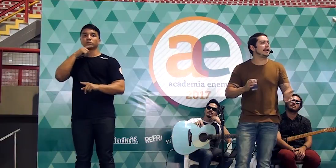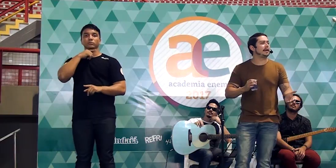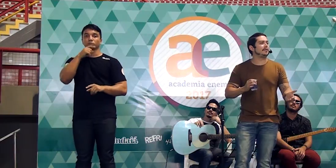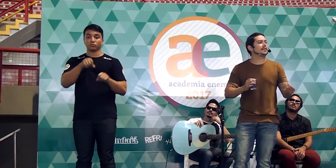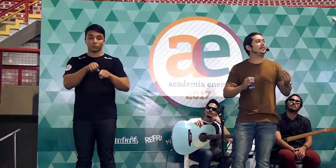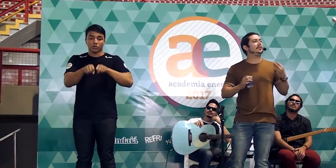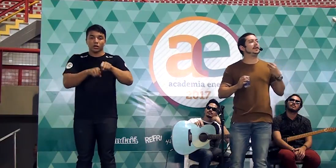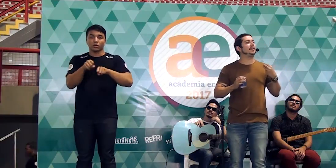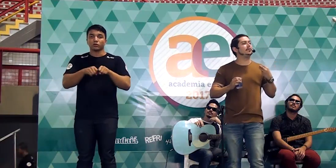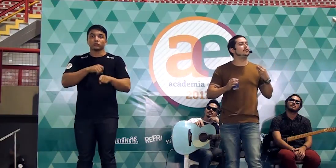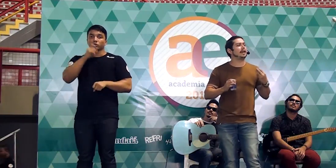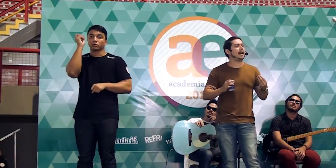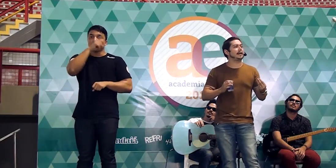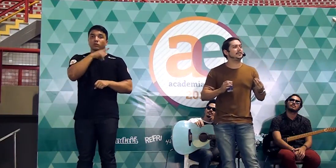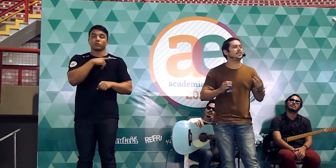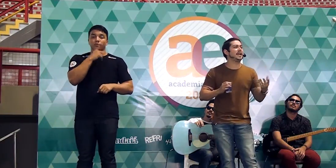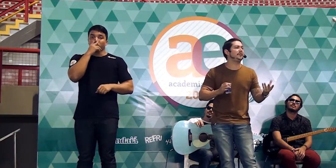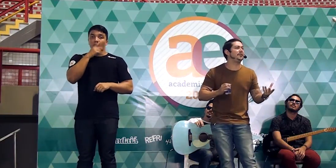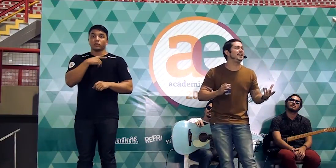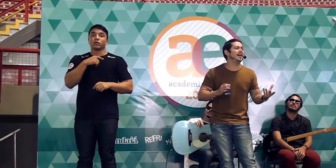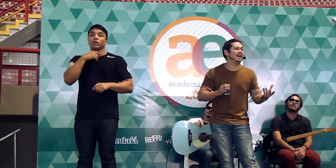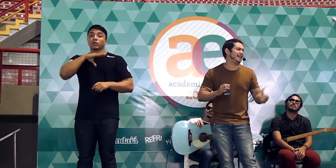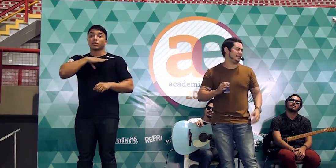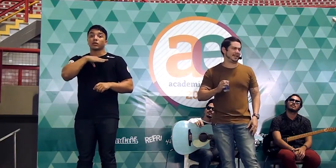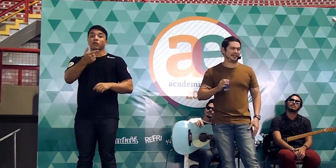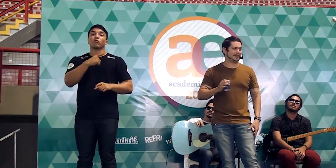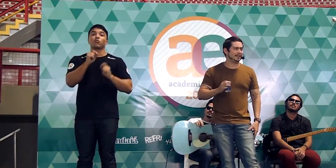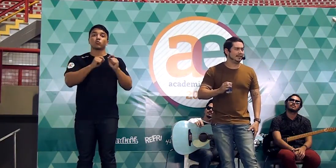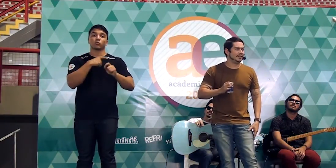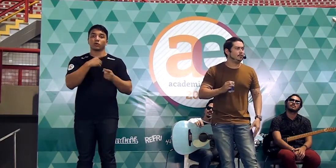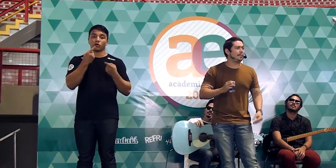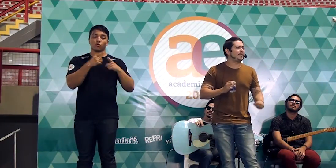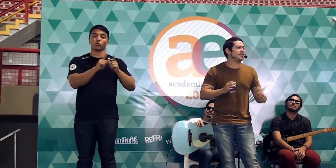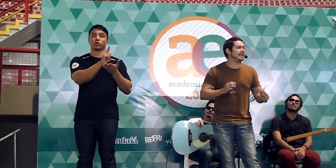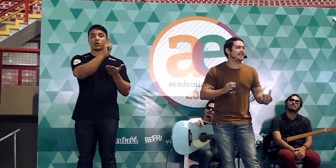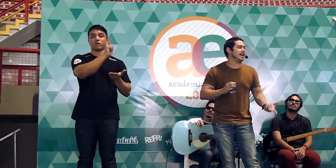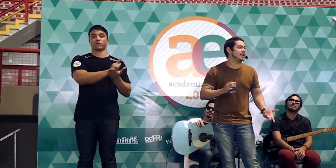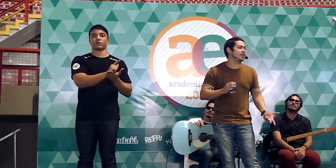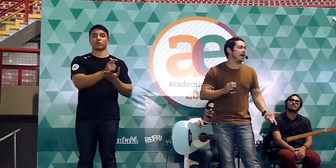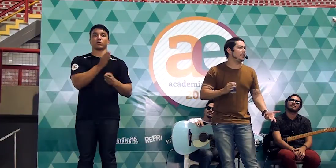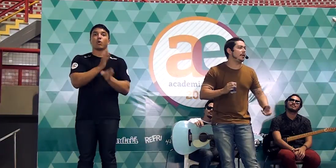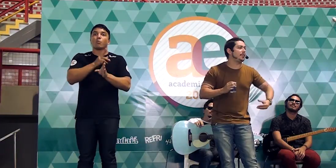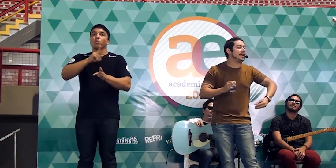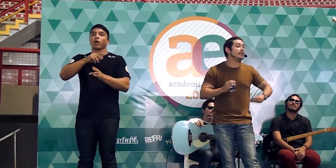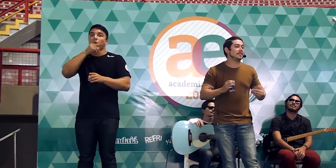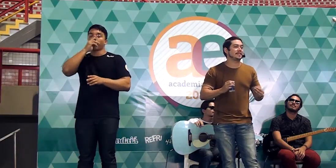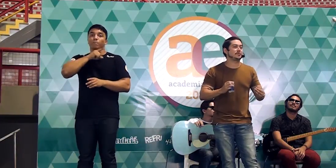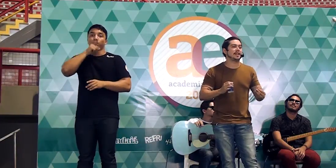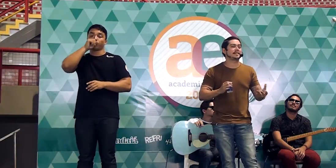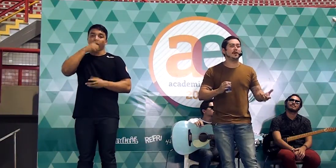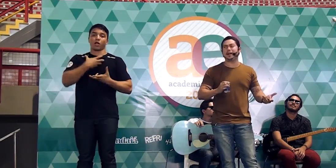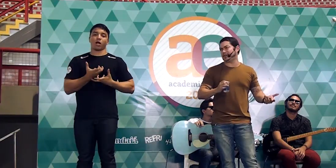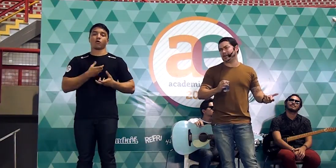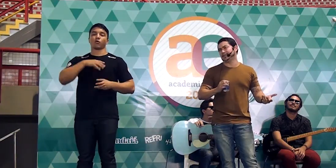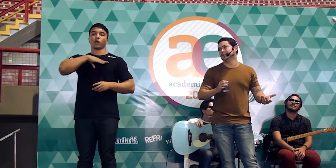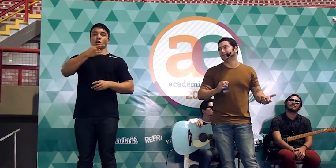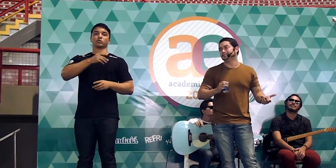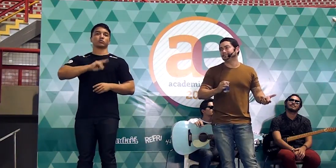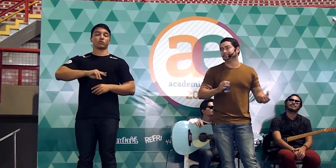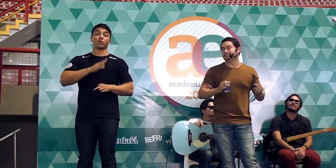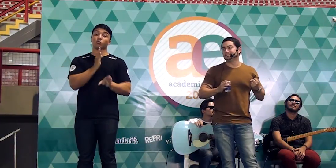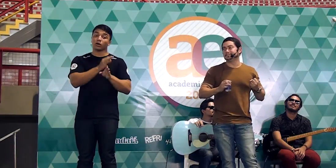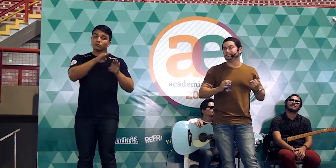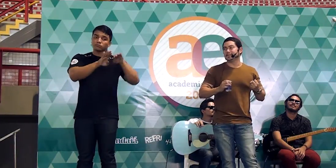você não queira, você vira um cara que desafia a gravidade. Não é porque você quer ser radical, não. É porque as nossas calçadas são radicais.